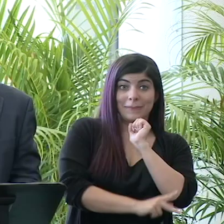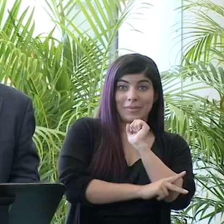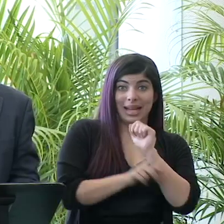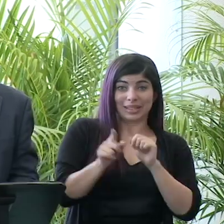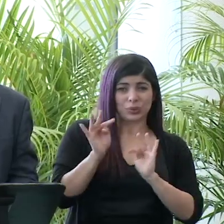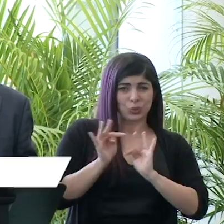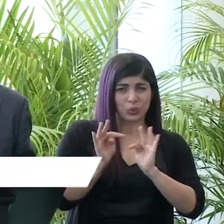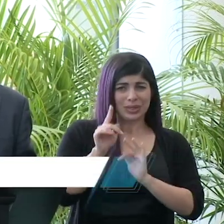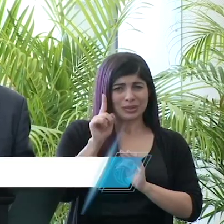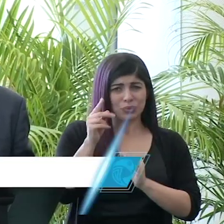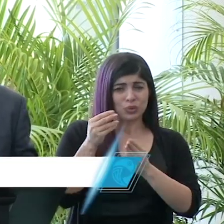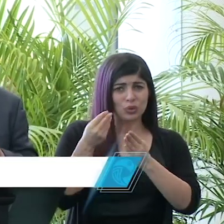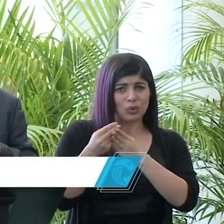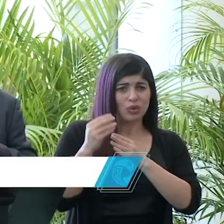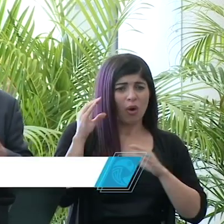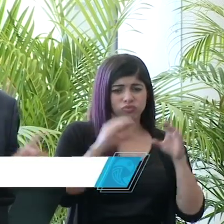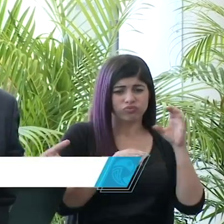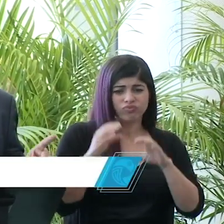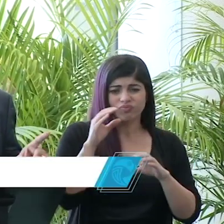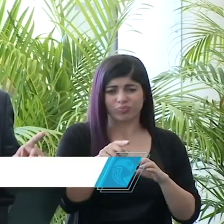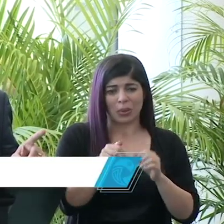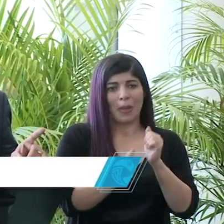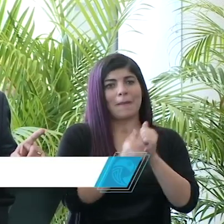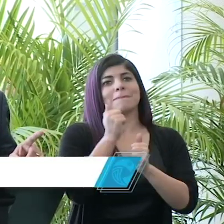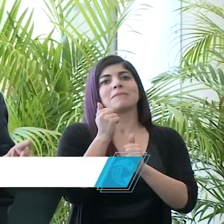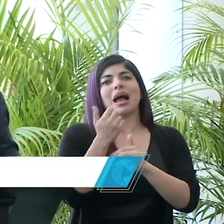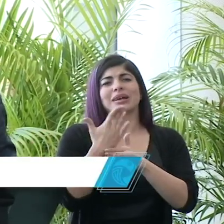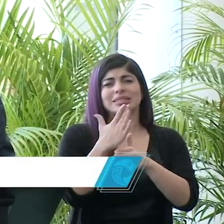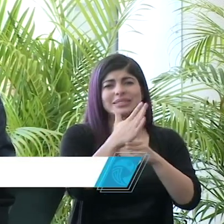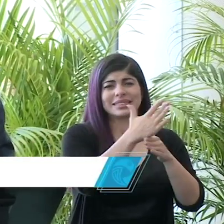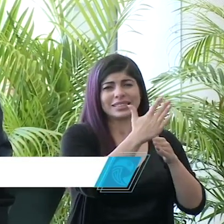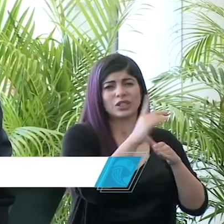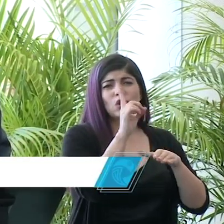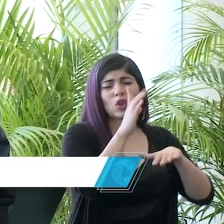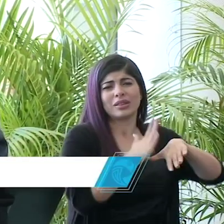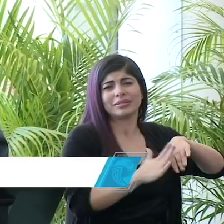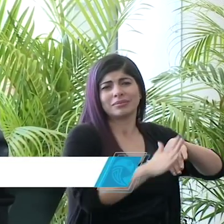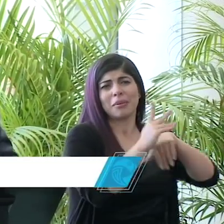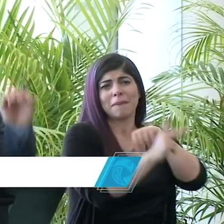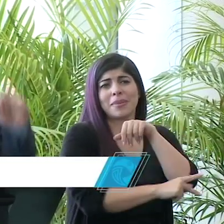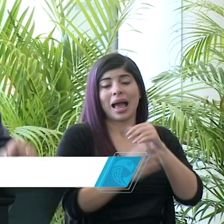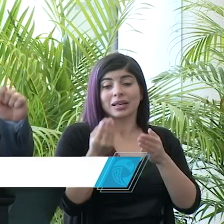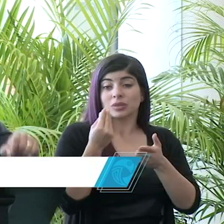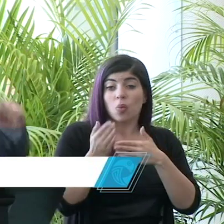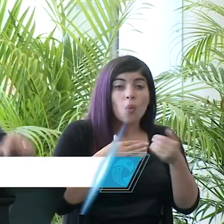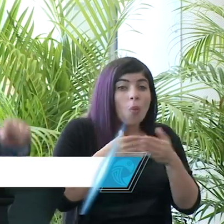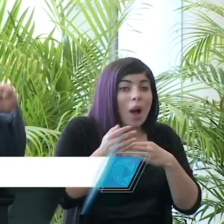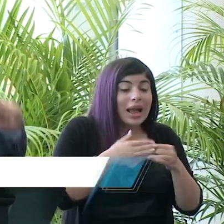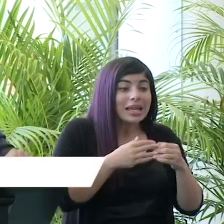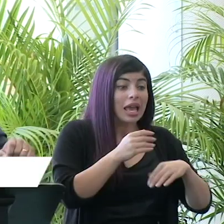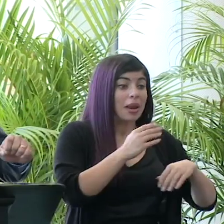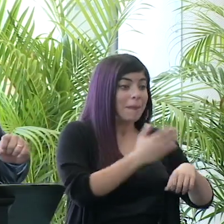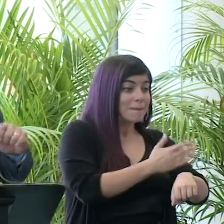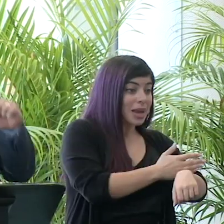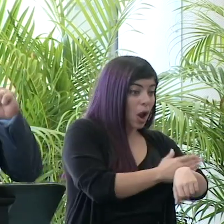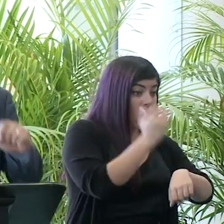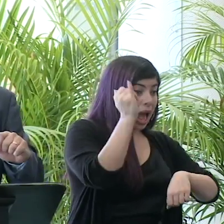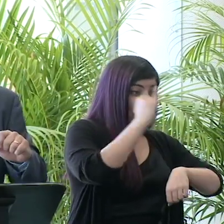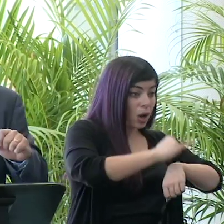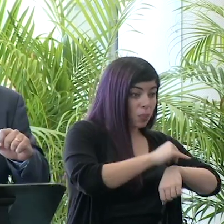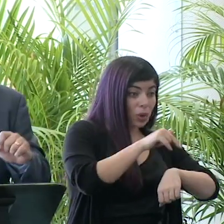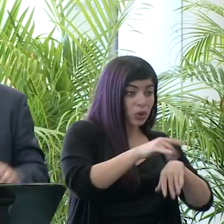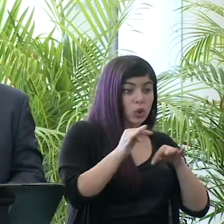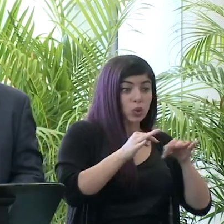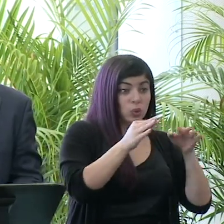turismo es una de las inversiones que mejor distribuidas están a través del territorio nacional cualquier mejora que se haga aquí en el